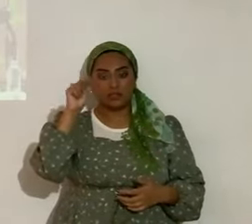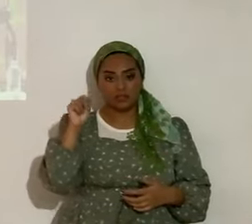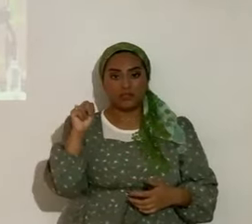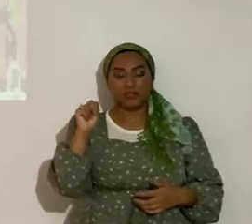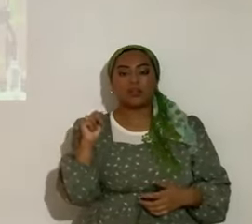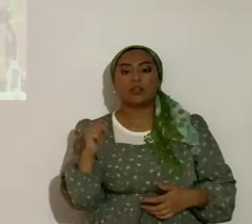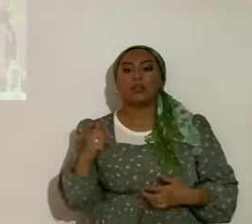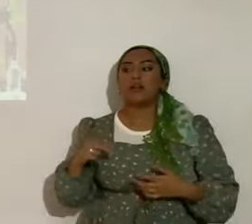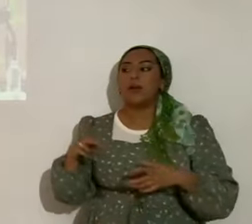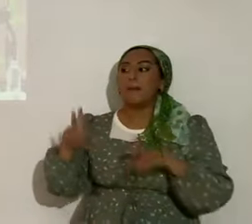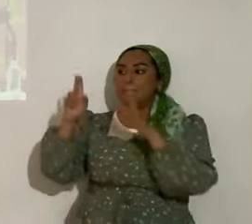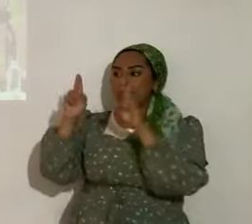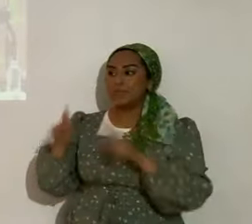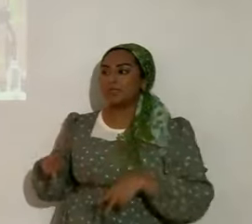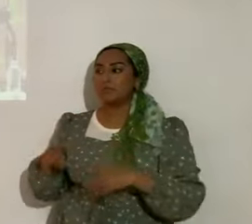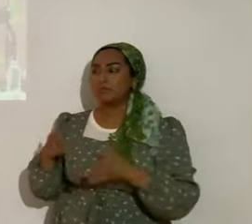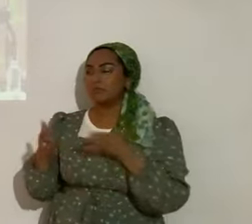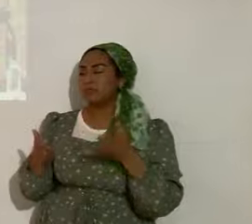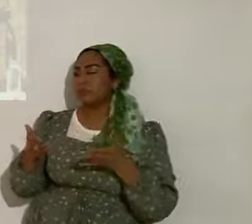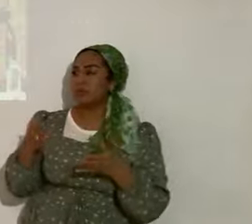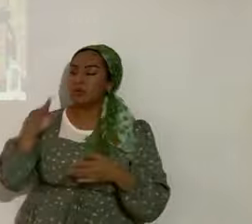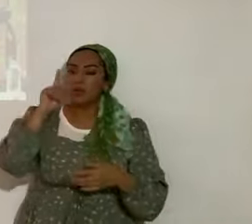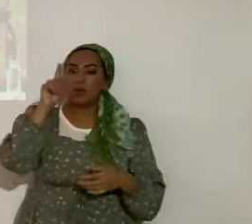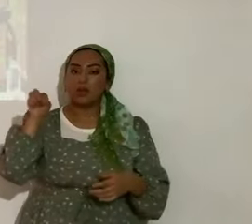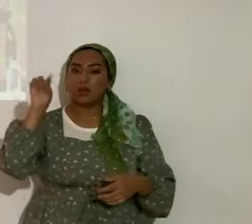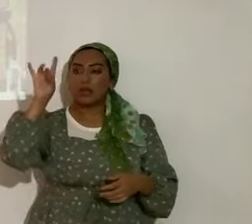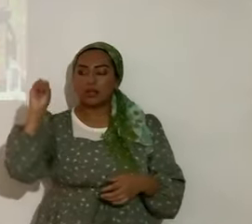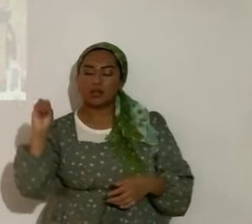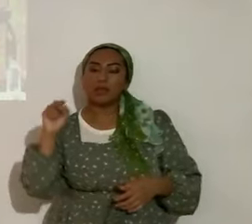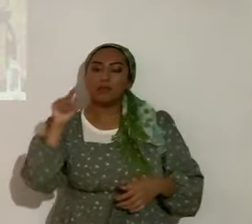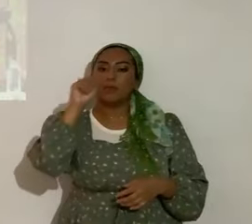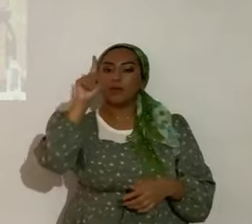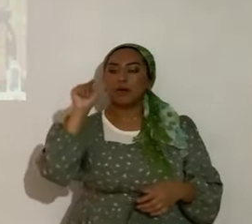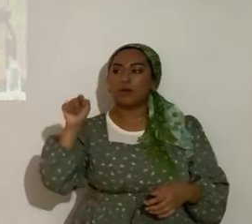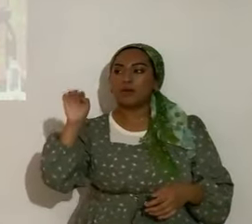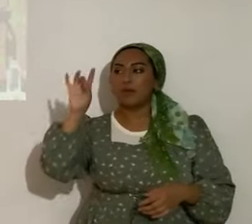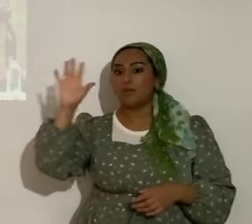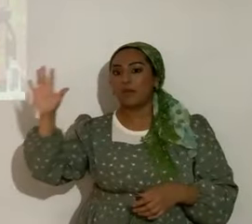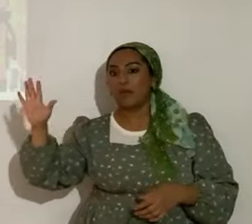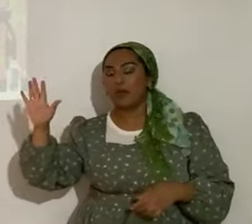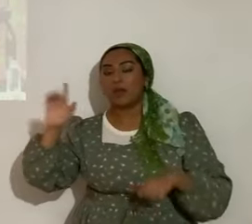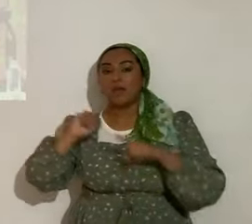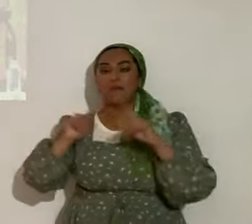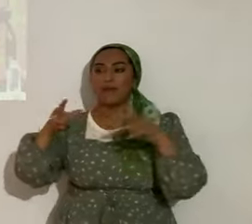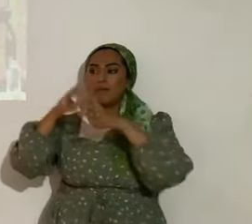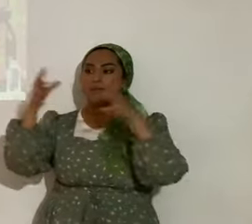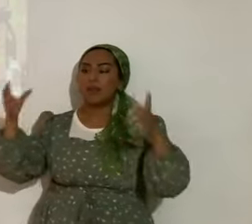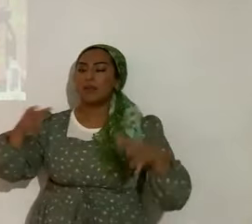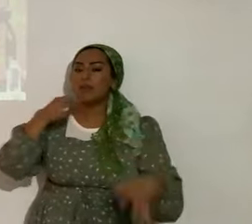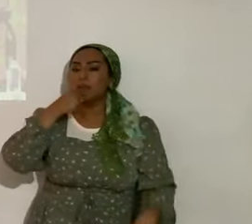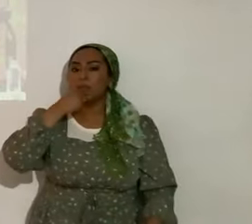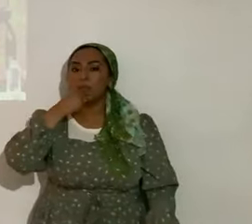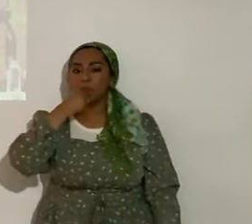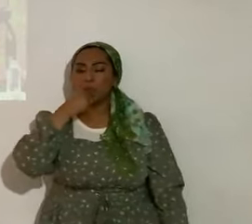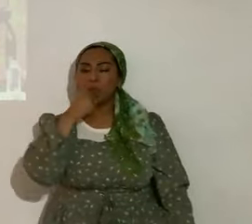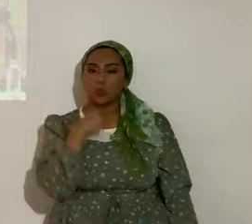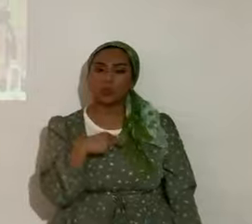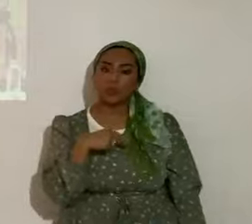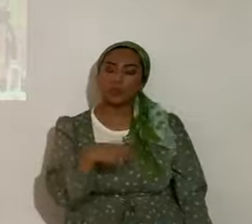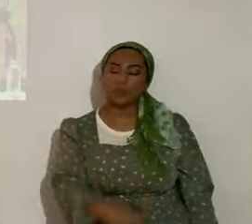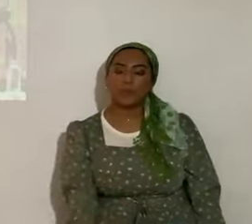fue un personaje tal vez de 1,80, 1,85, más o menos me imagino, pero muy delgadito, muy